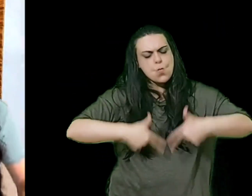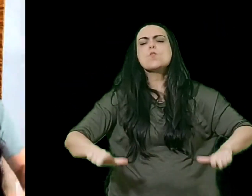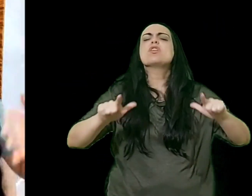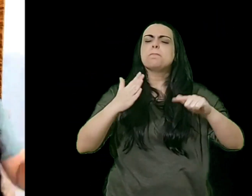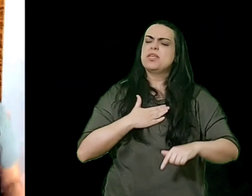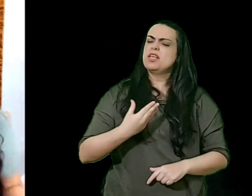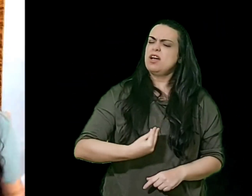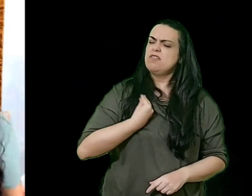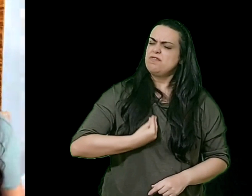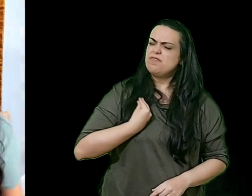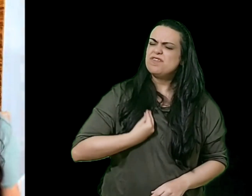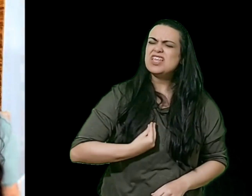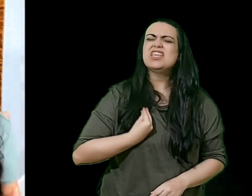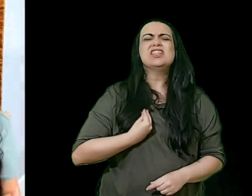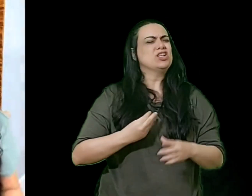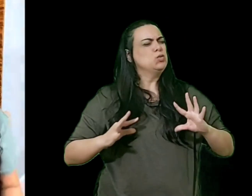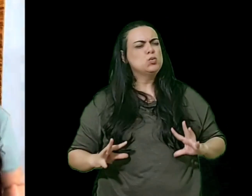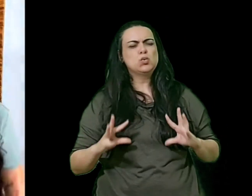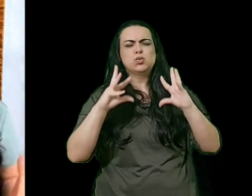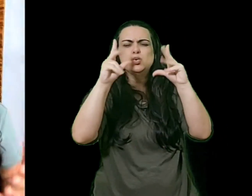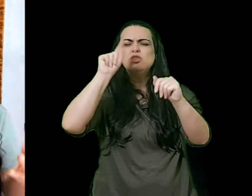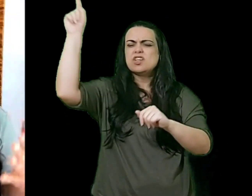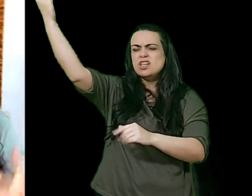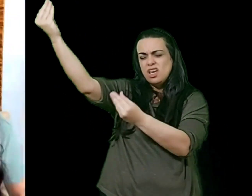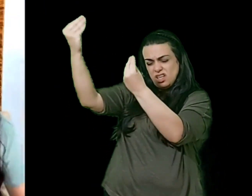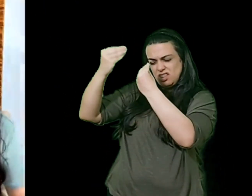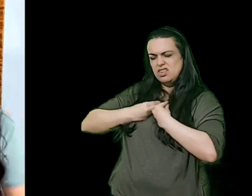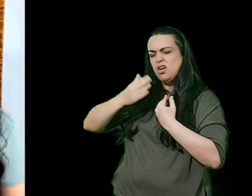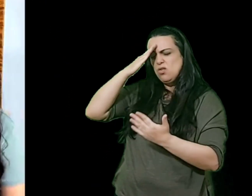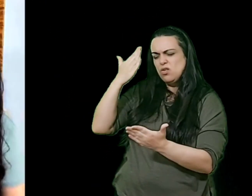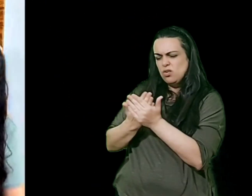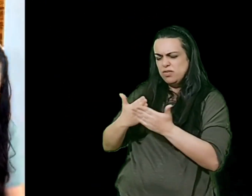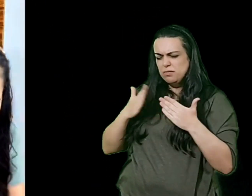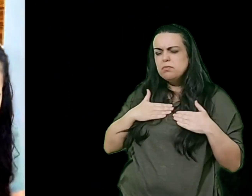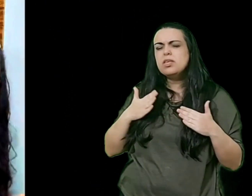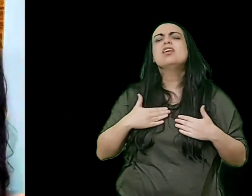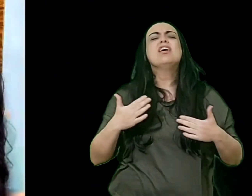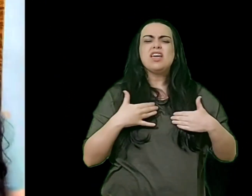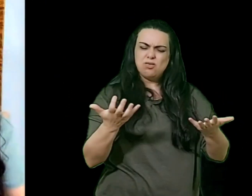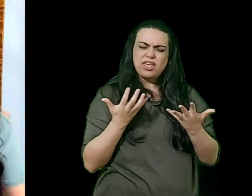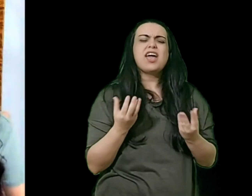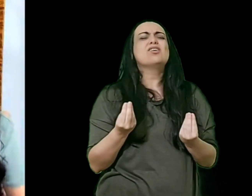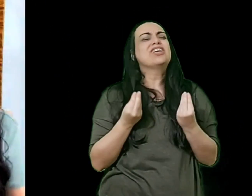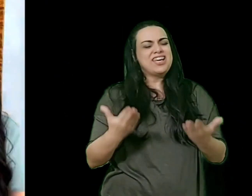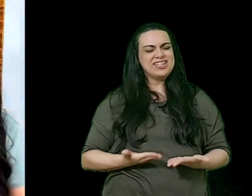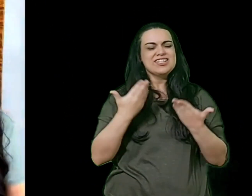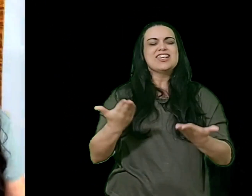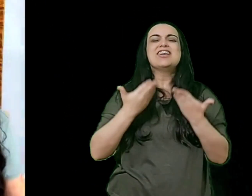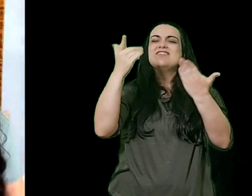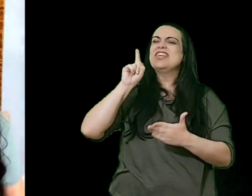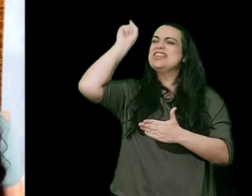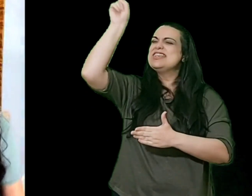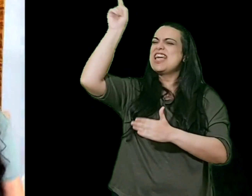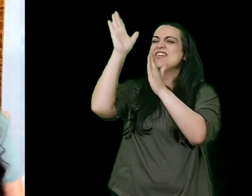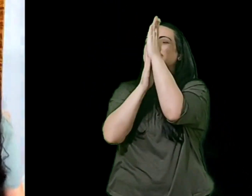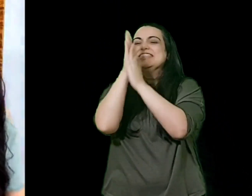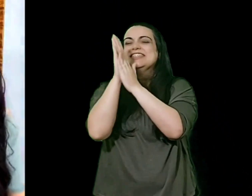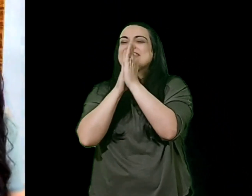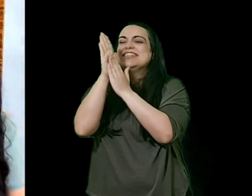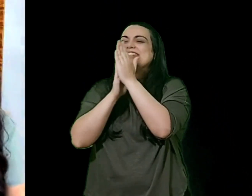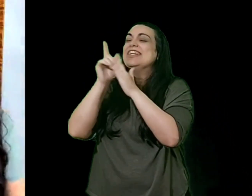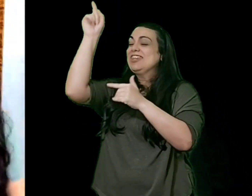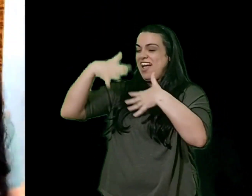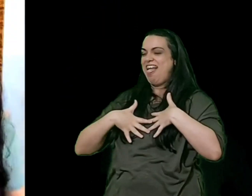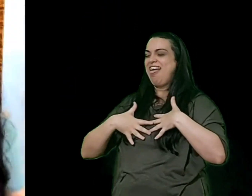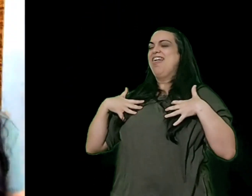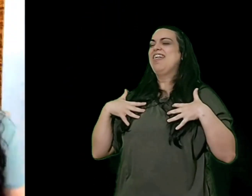agora e todas as ferramentas que o Senhor me confiou estejam disponíveis para corresponder à tua expectativa. E à expectativa dos